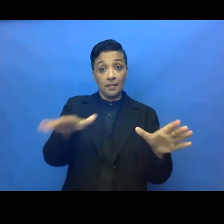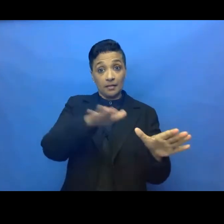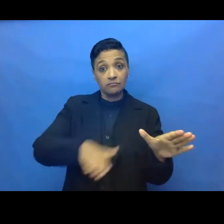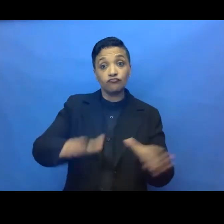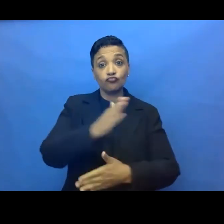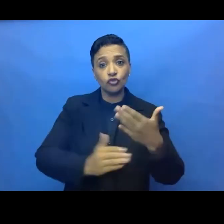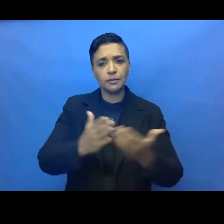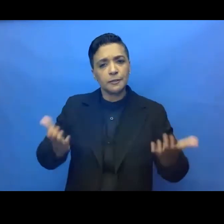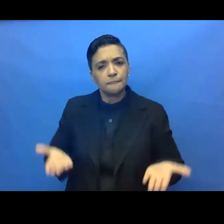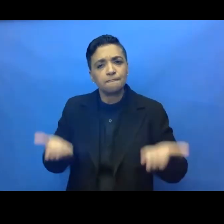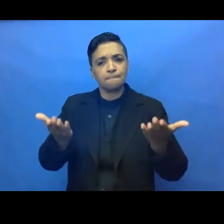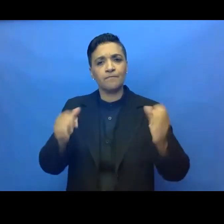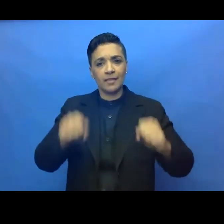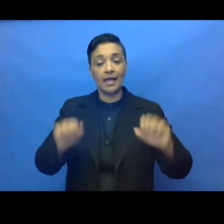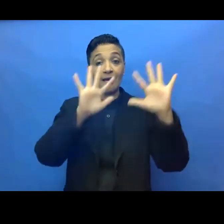il faut qu'ils ont